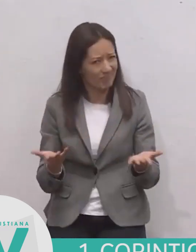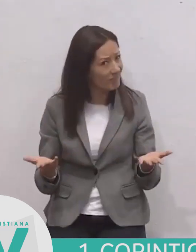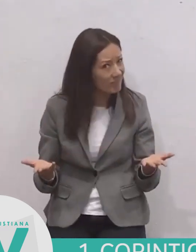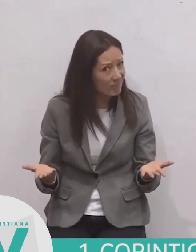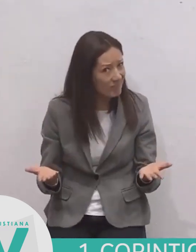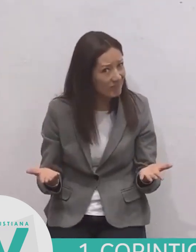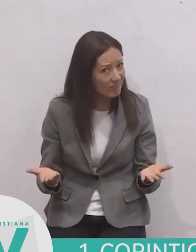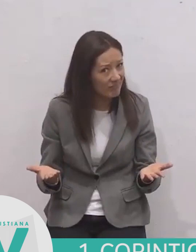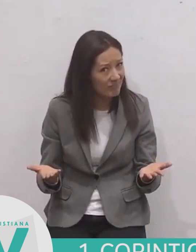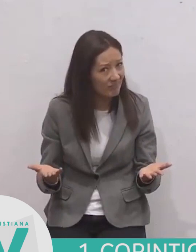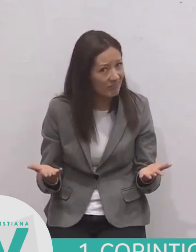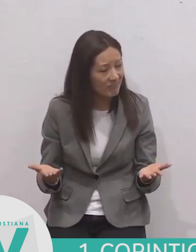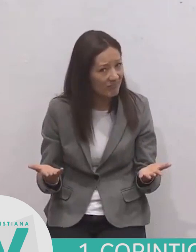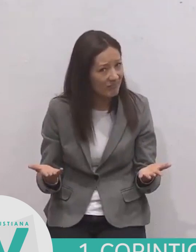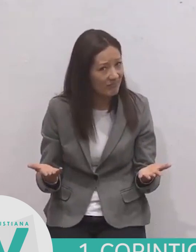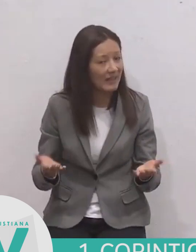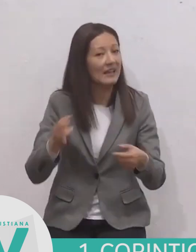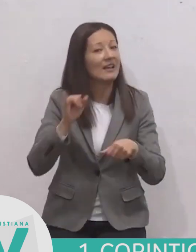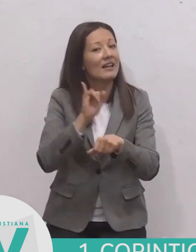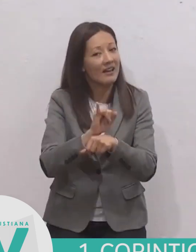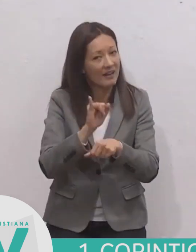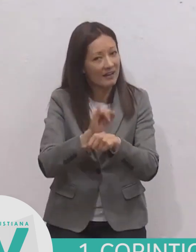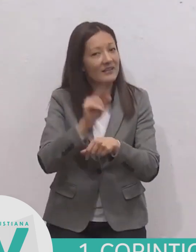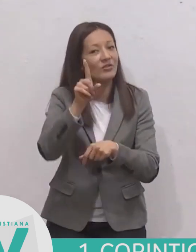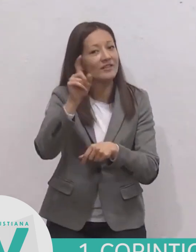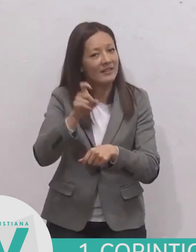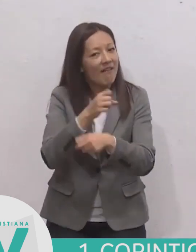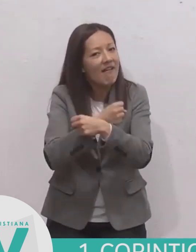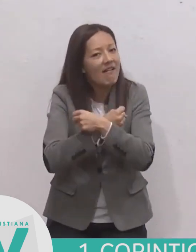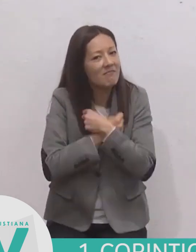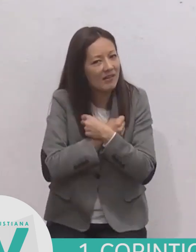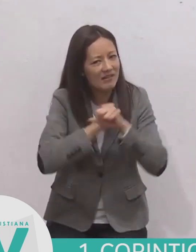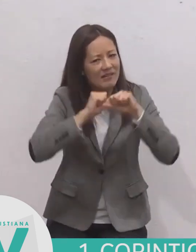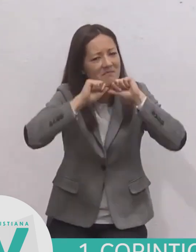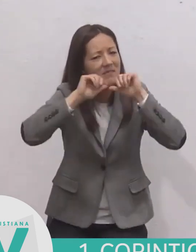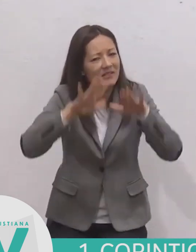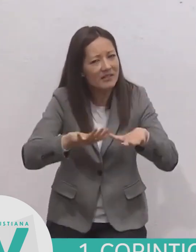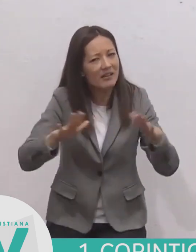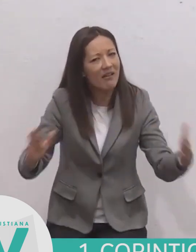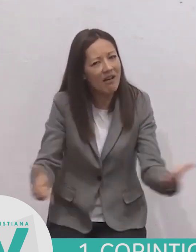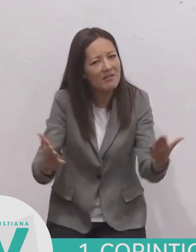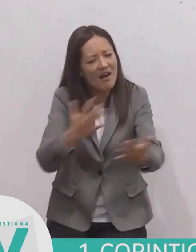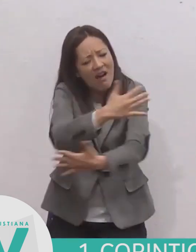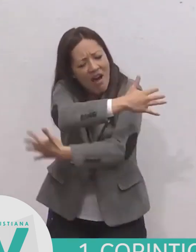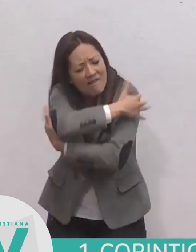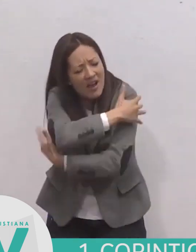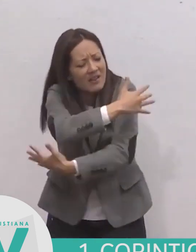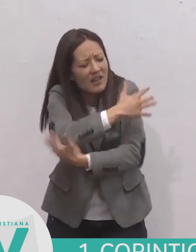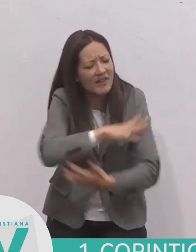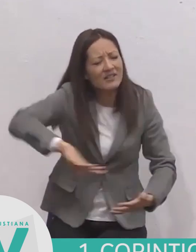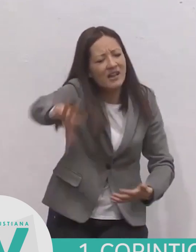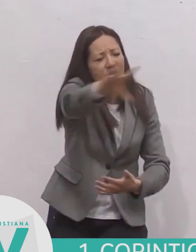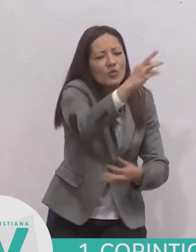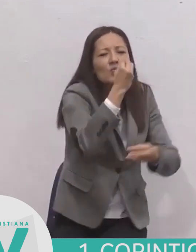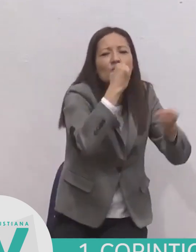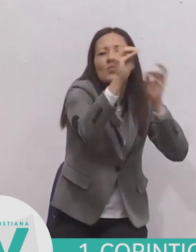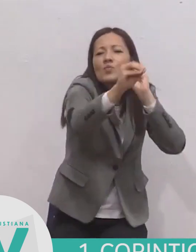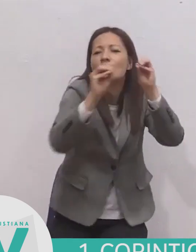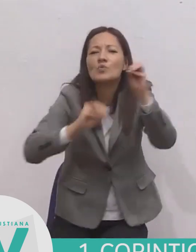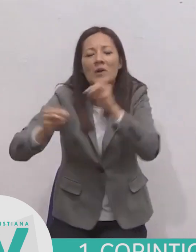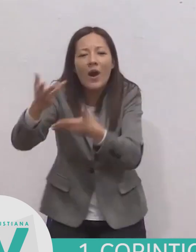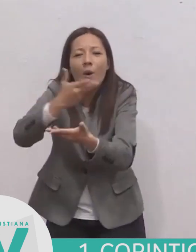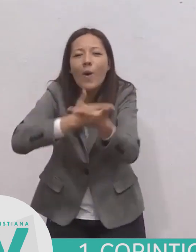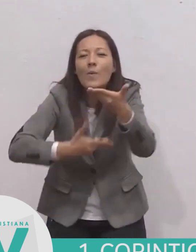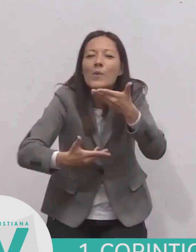¿A quién tiene que amar, bendecir, exhortar, animar, abrazar, besar, tener